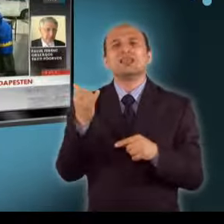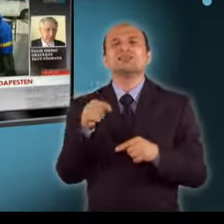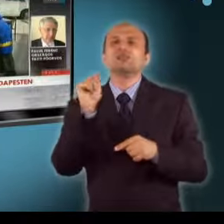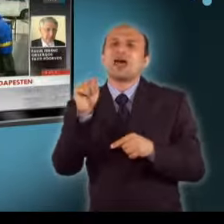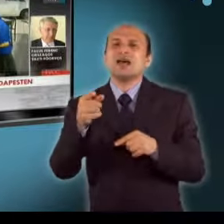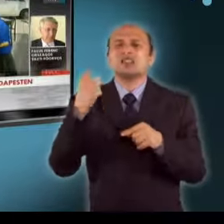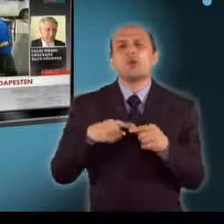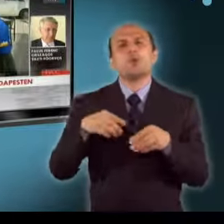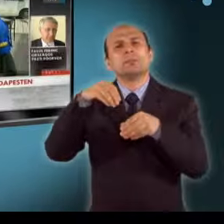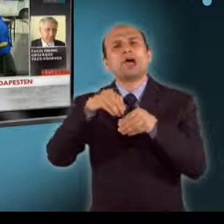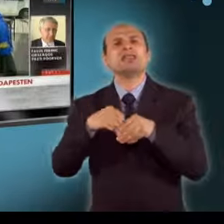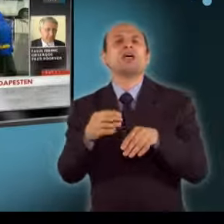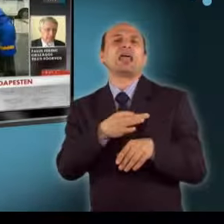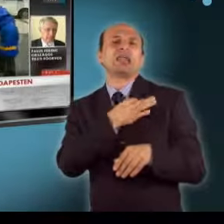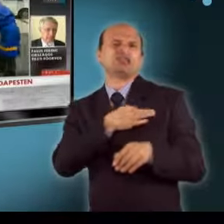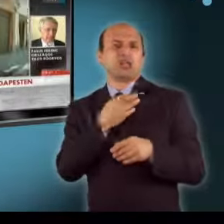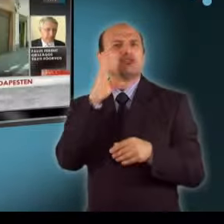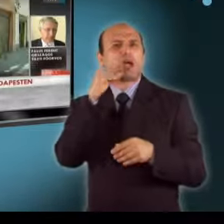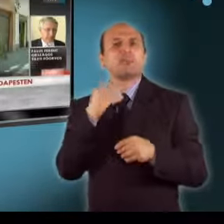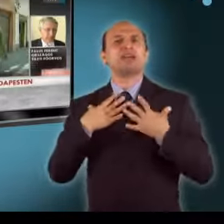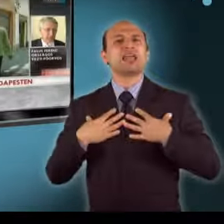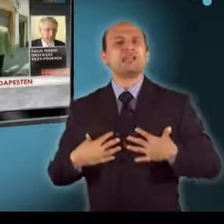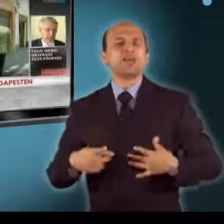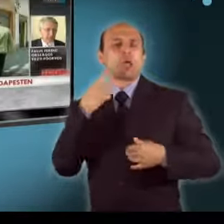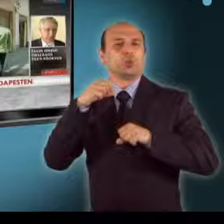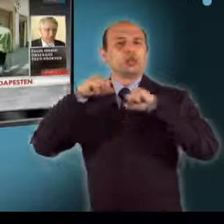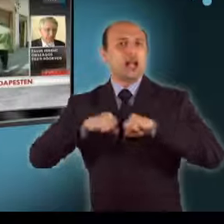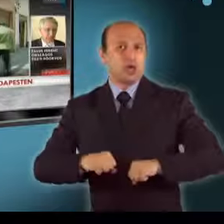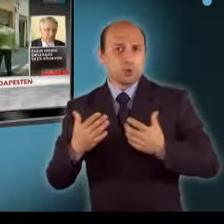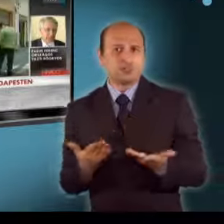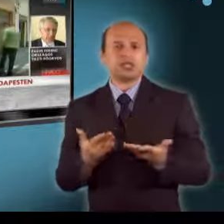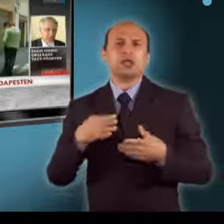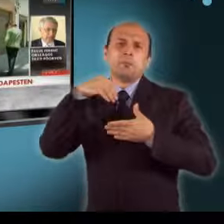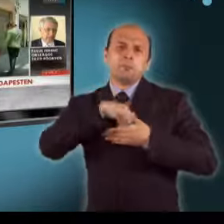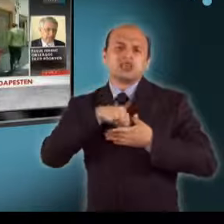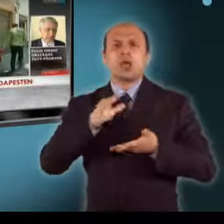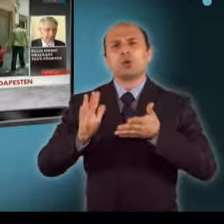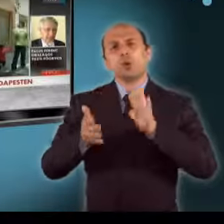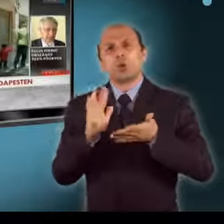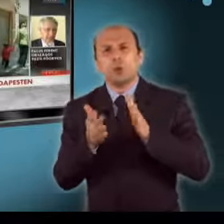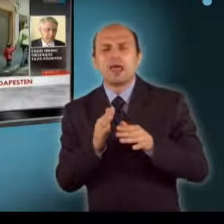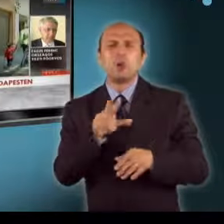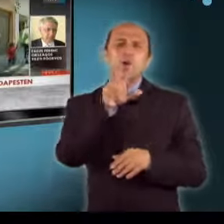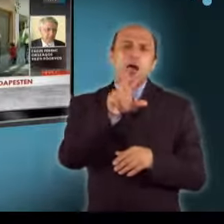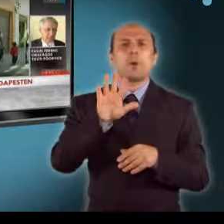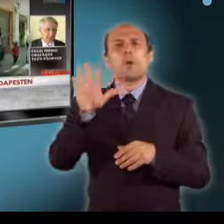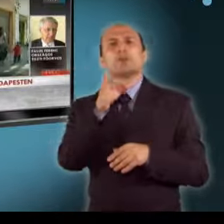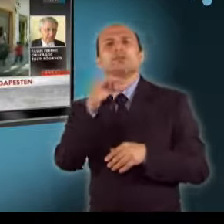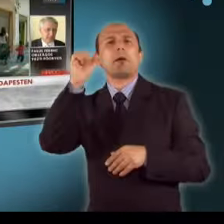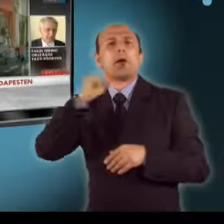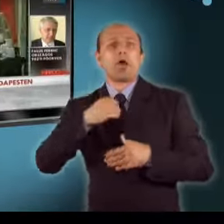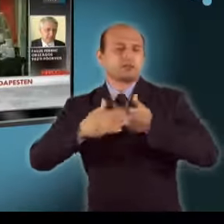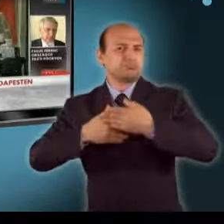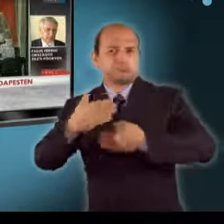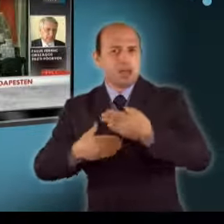nagyon könnyen legyűrte ezt a betegséget. És a betegségnek a lefolyása egészséges embereknél 3-5 nap alatt lezajlik,